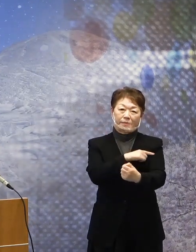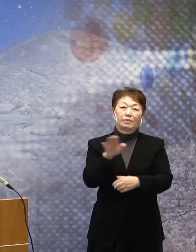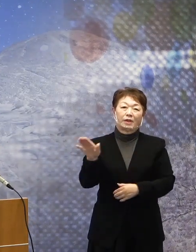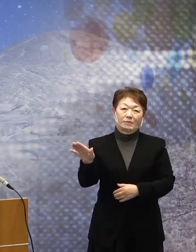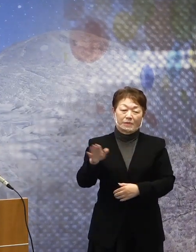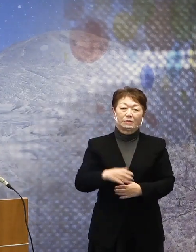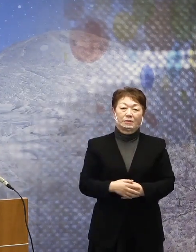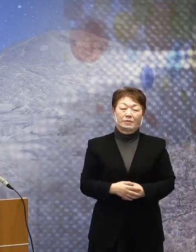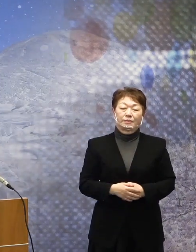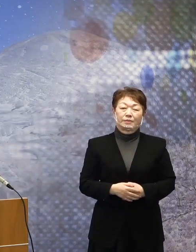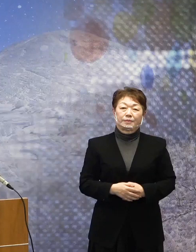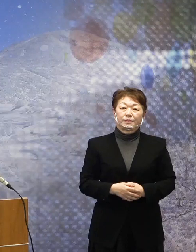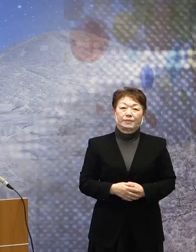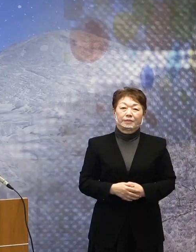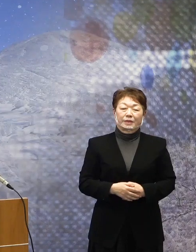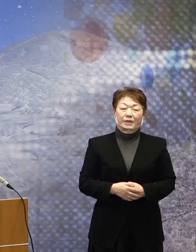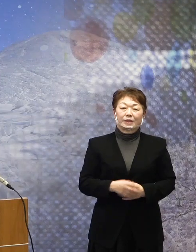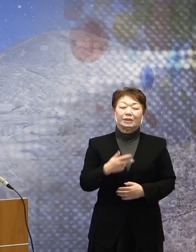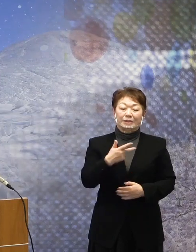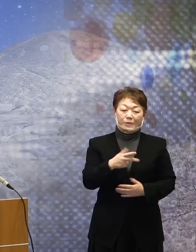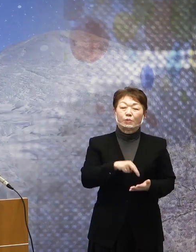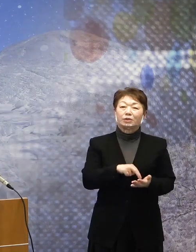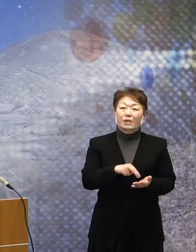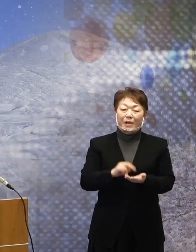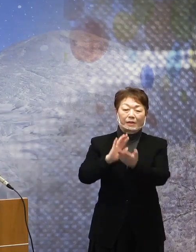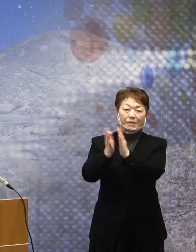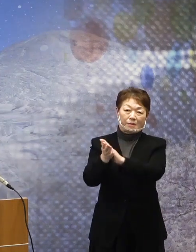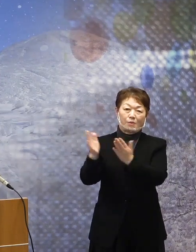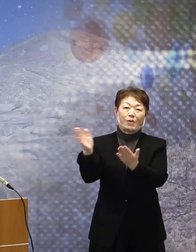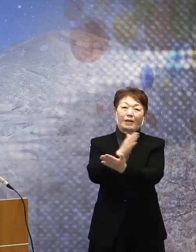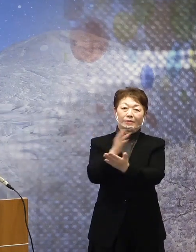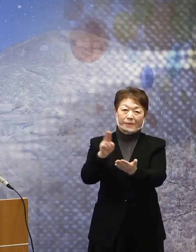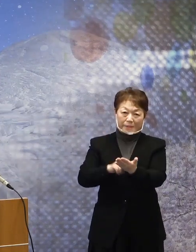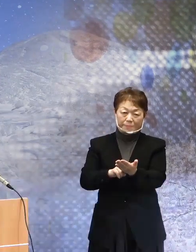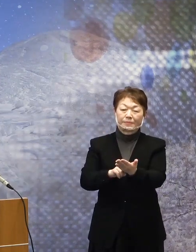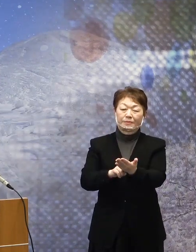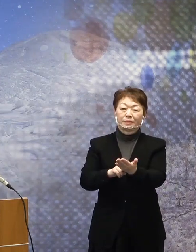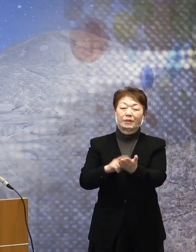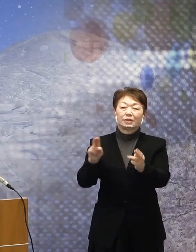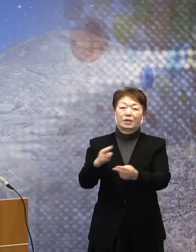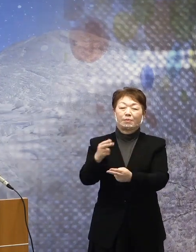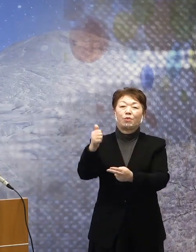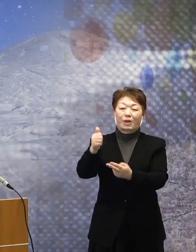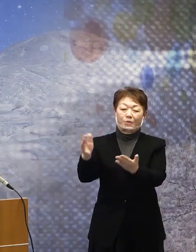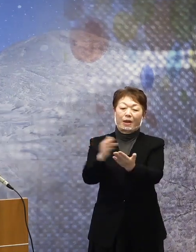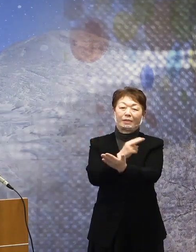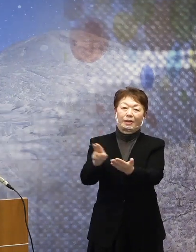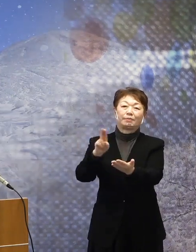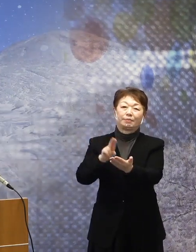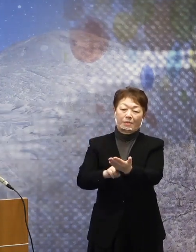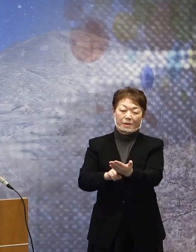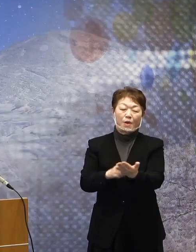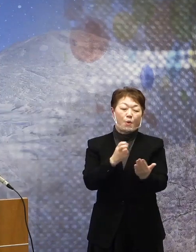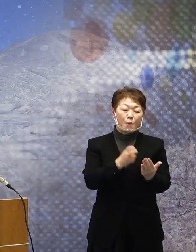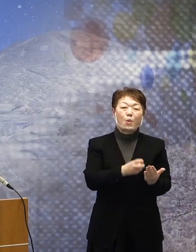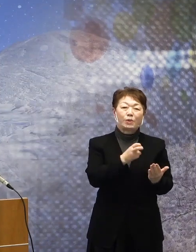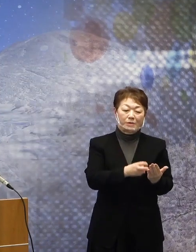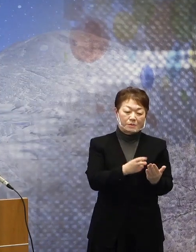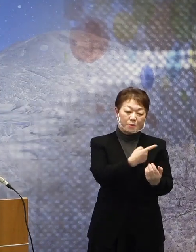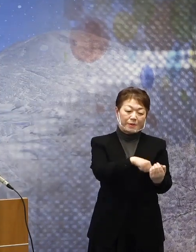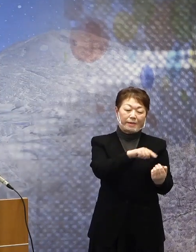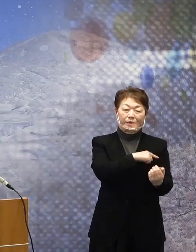青森市としては県のご判断として、また専門家のご判断を踏まえてそう判断されるとなれば法律的権能はあり